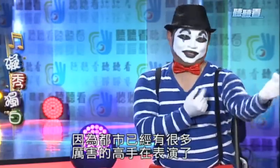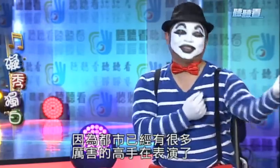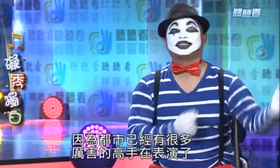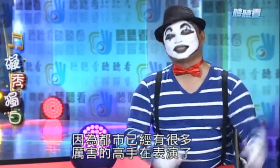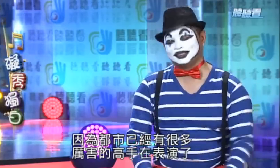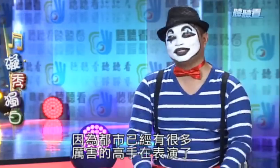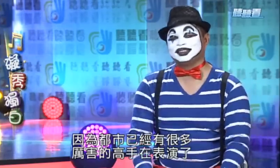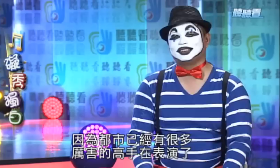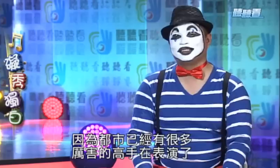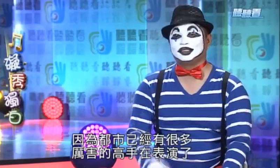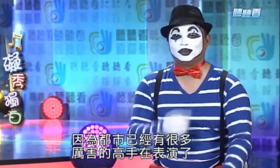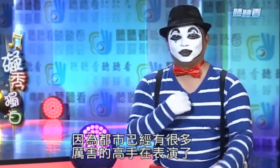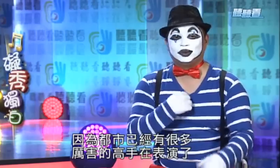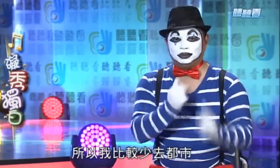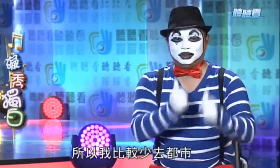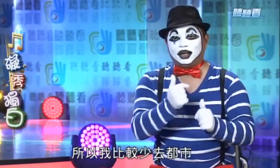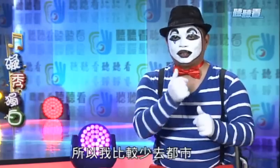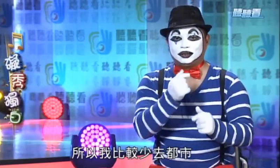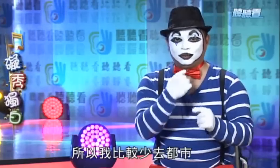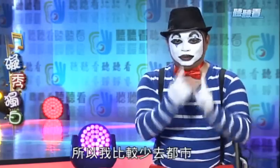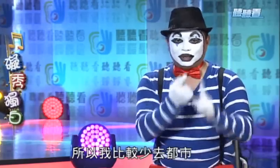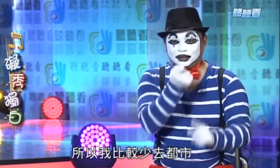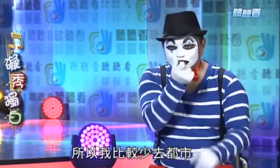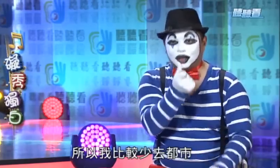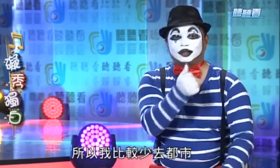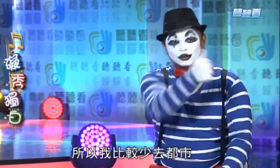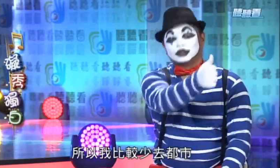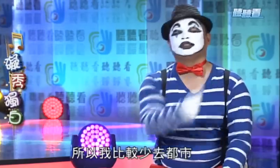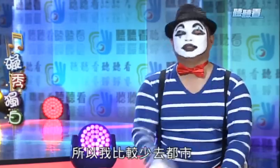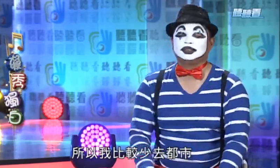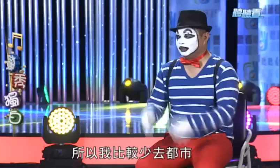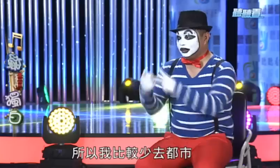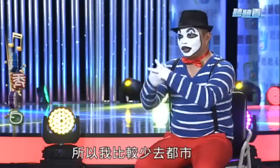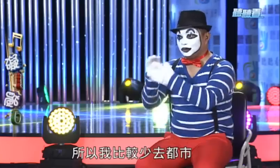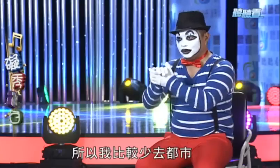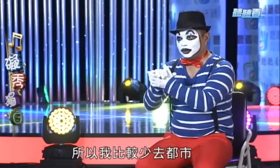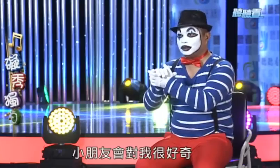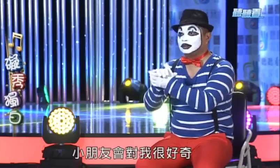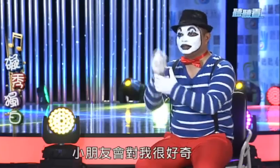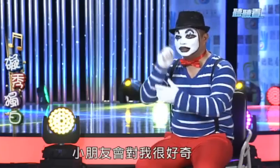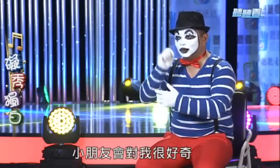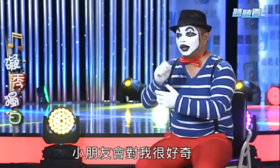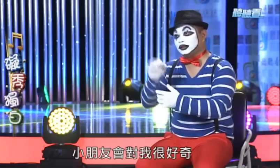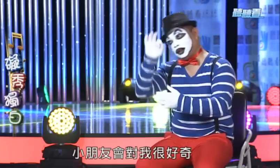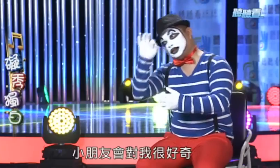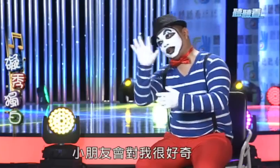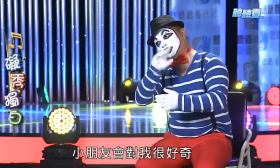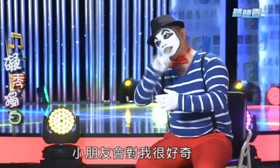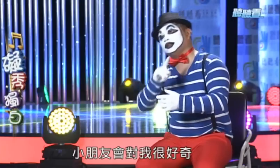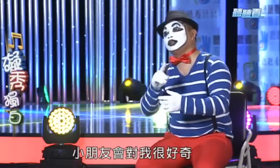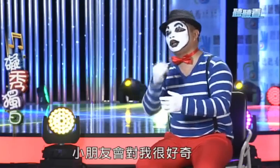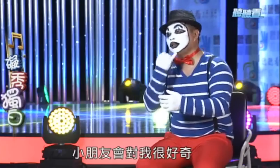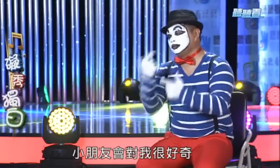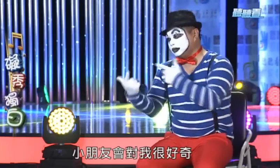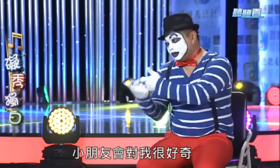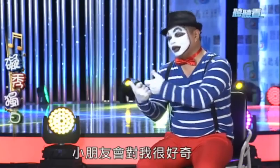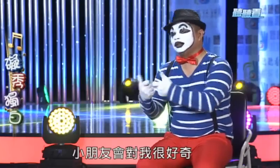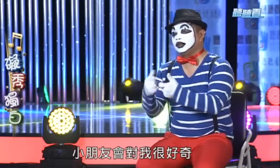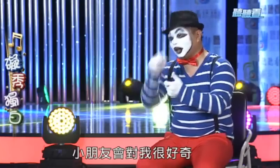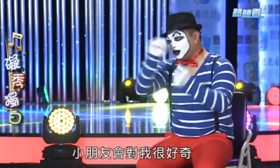演了，所以我比较少去都市。小朋友会对我很好奇，我